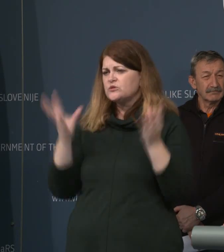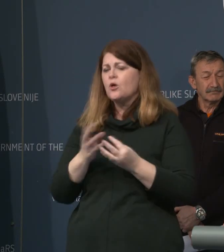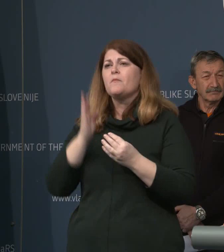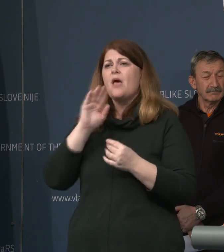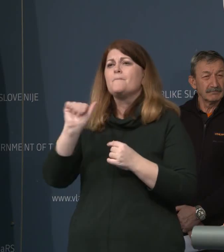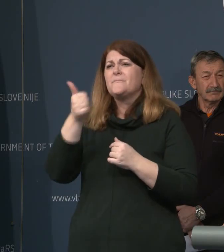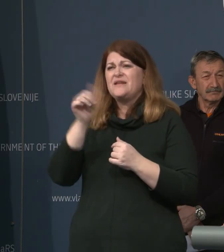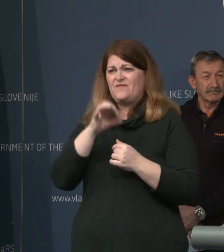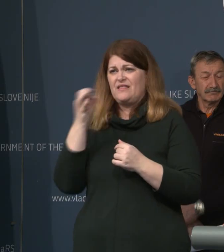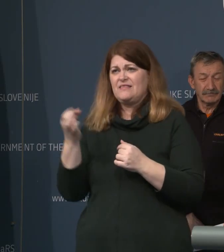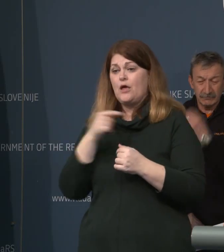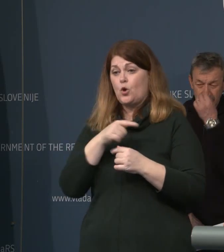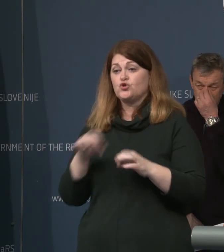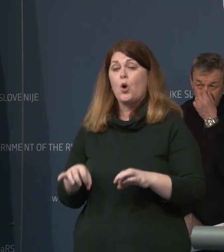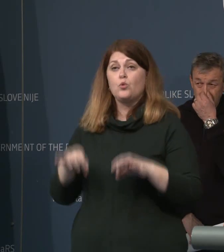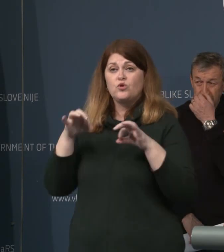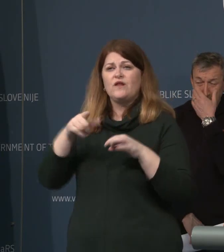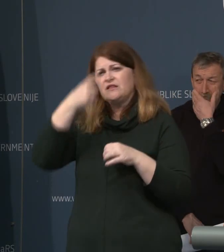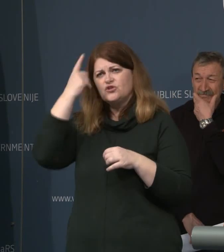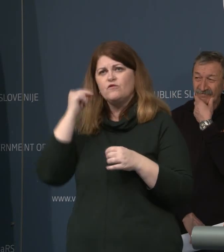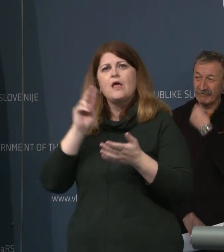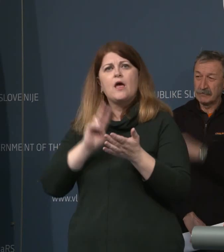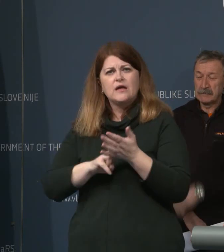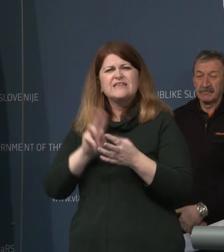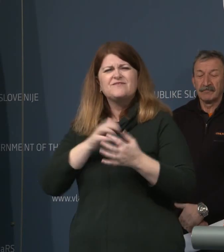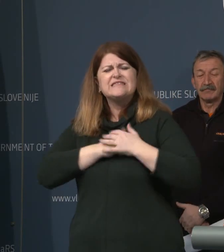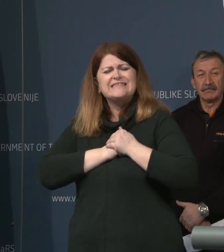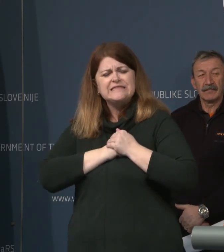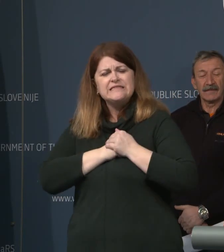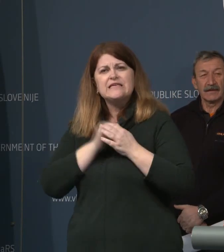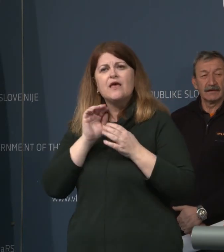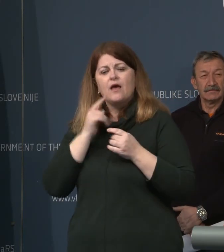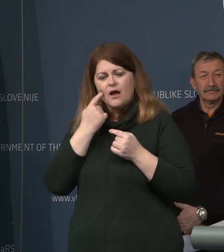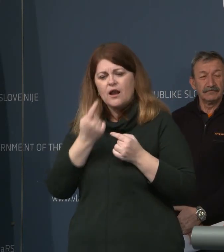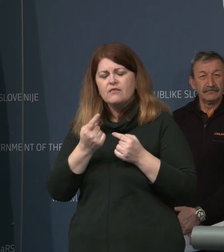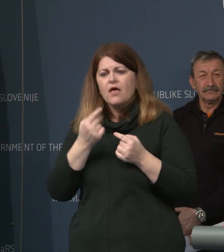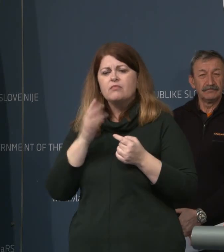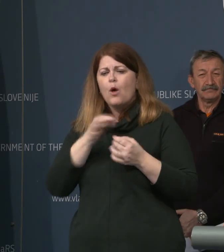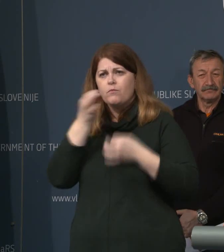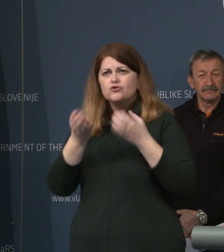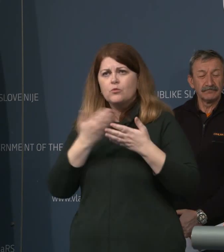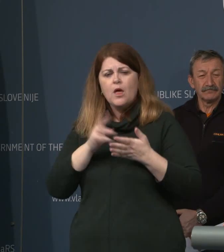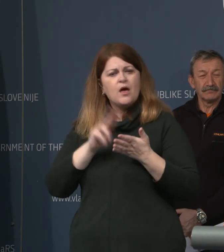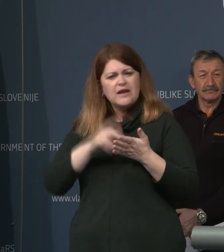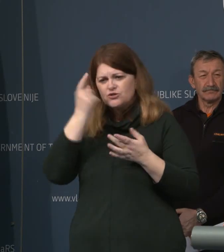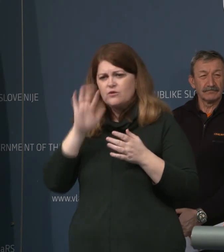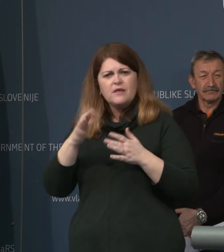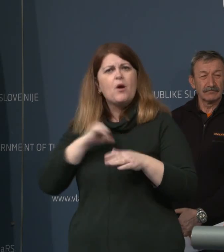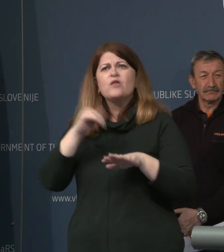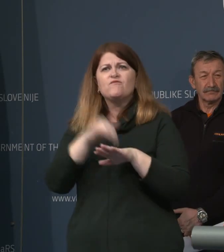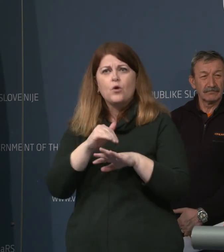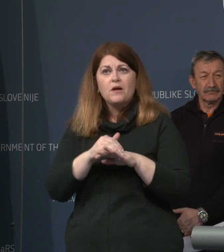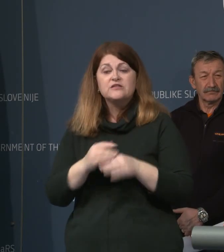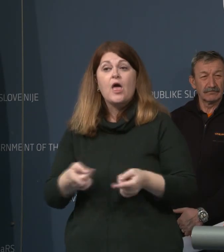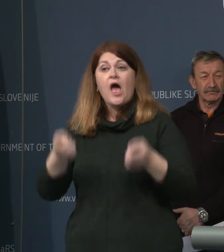po prvih dneh, ko smo ugotovili, da so ljudje res v stiski na temelju vprašanj, ki smo jih dobili, da res nimajo informacij